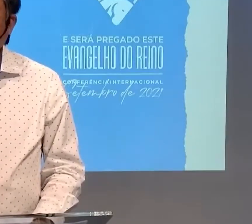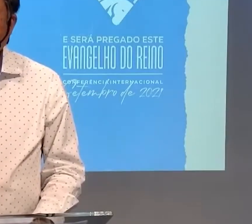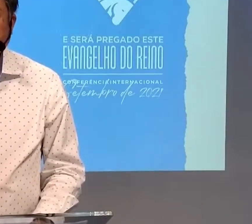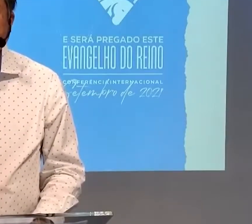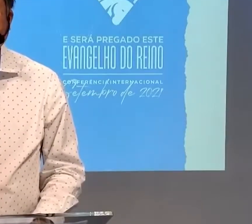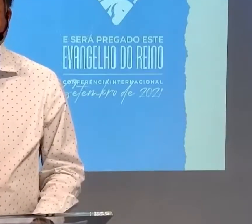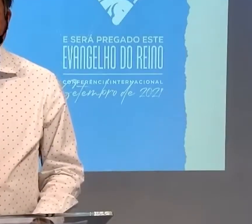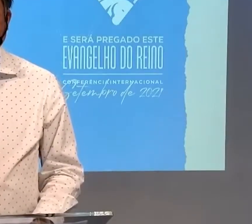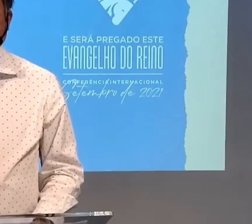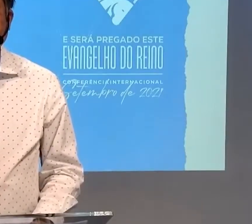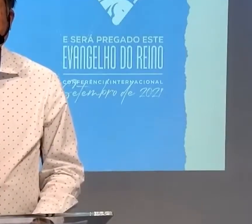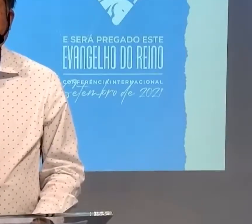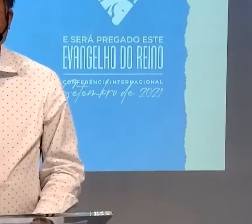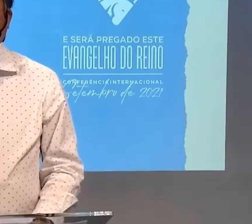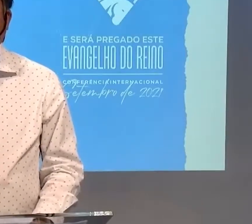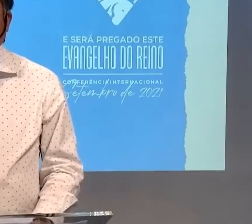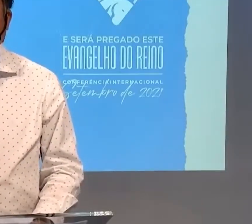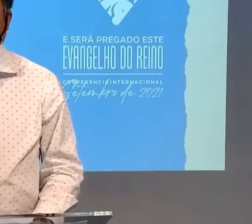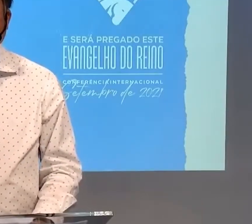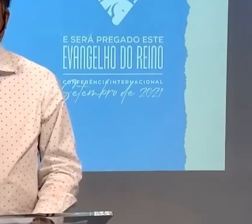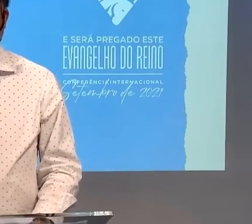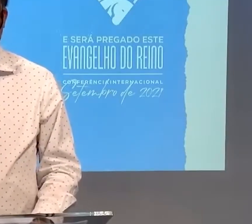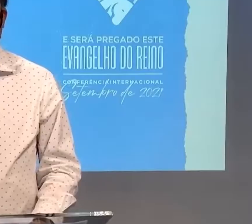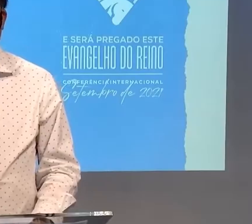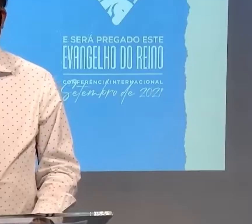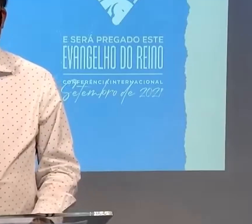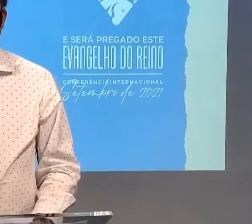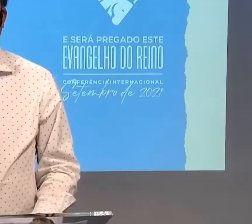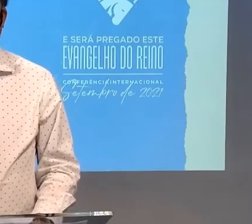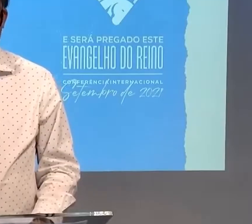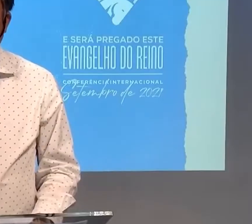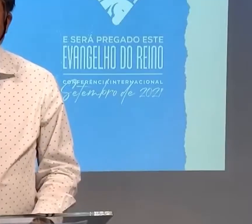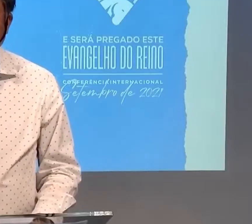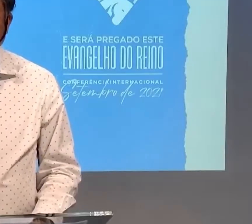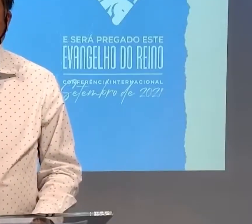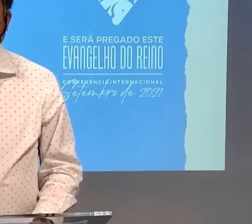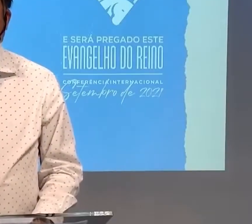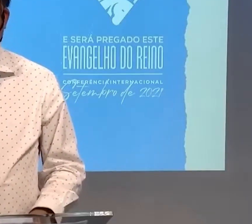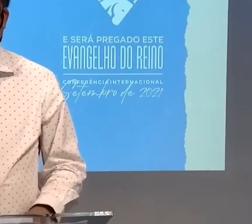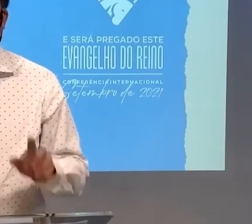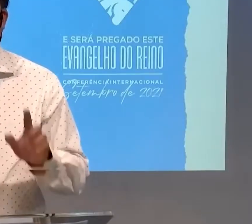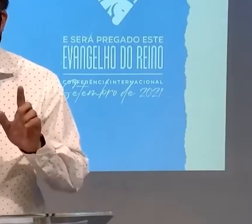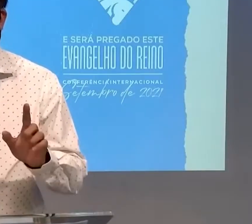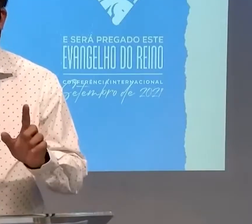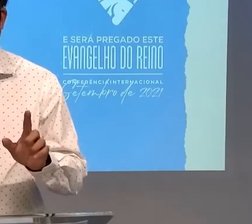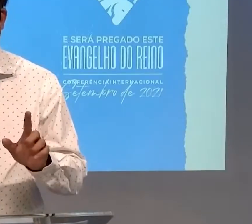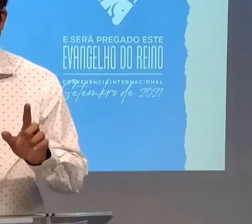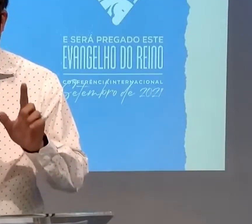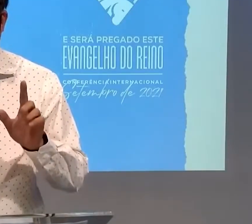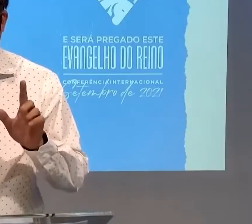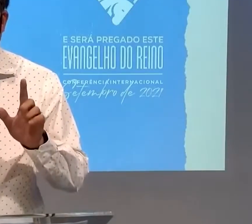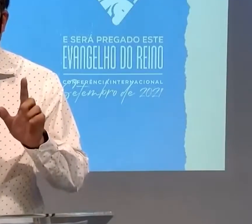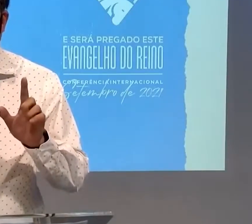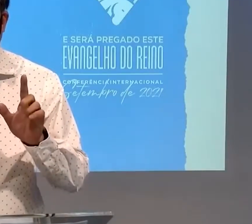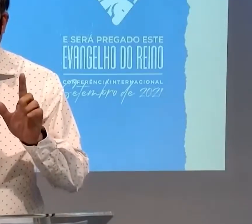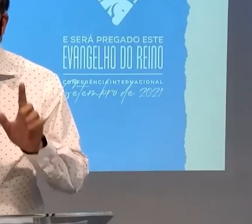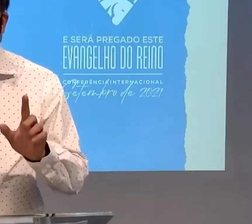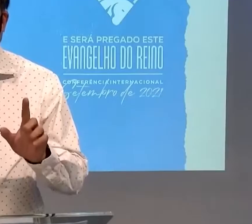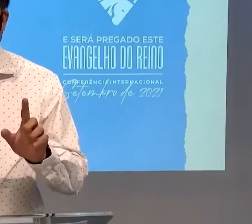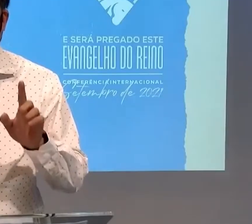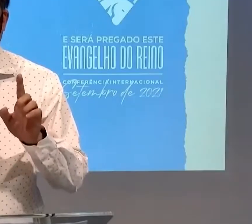não havia pecado. Por quê? Porque ele nasceu de uma virgem, de